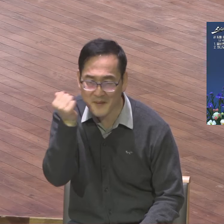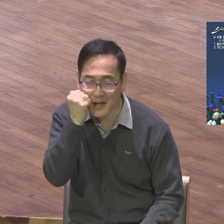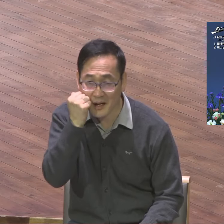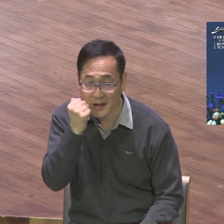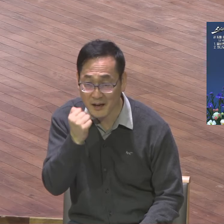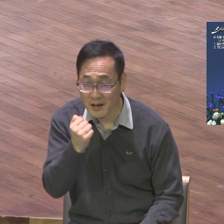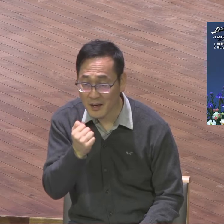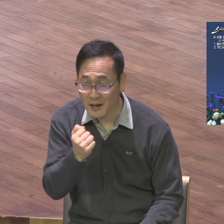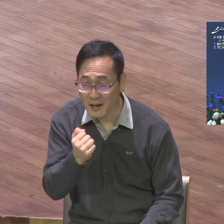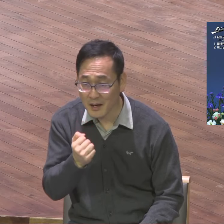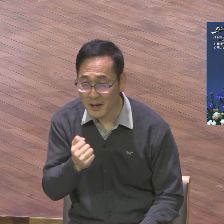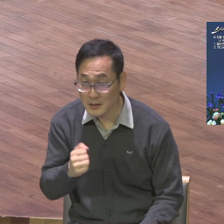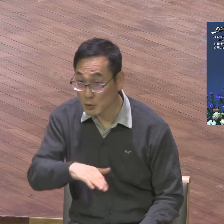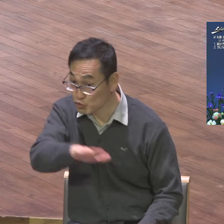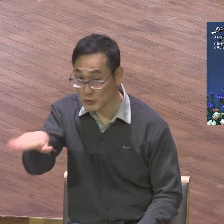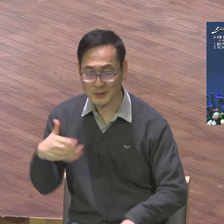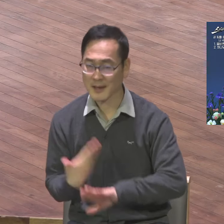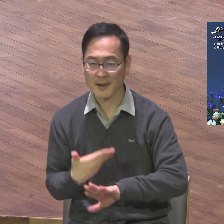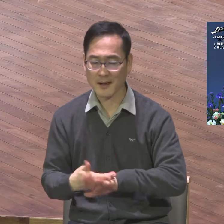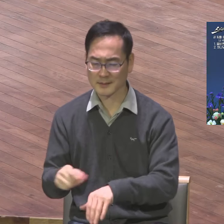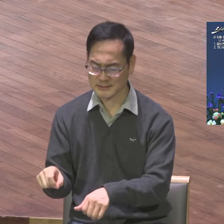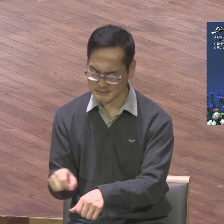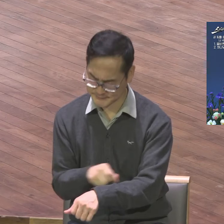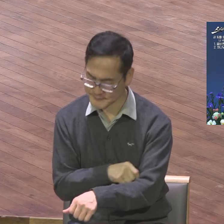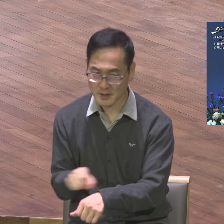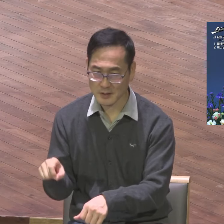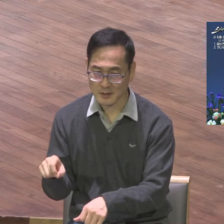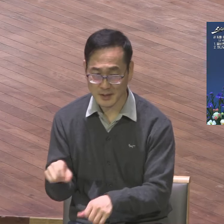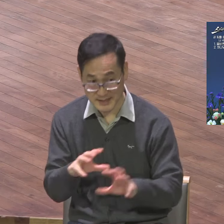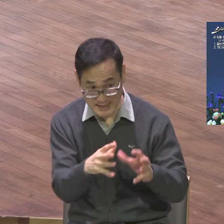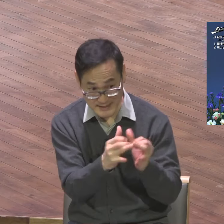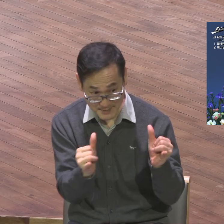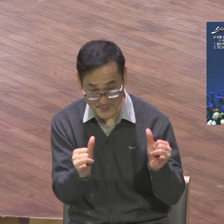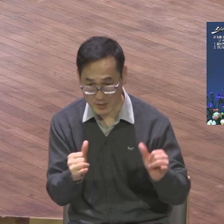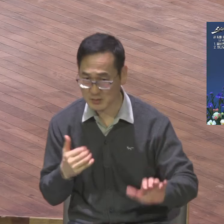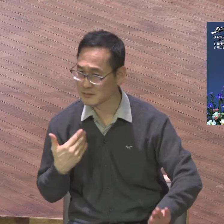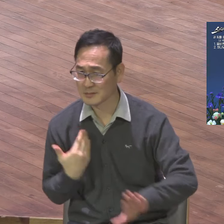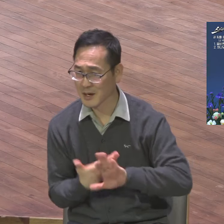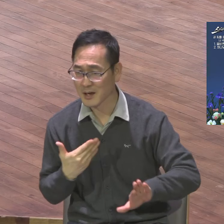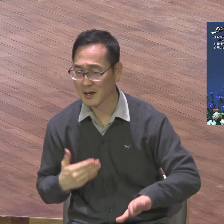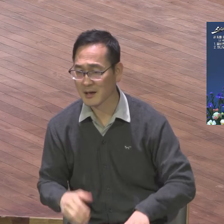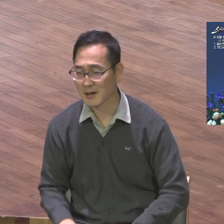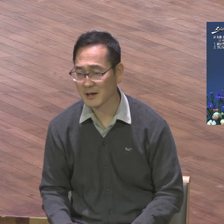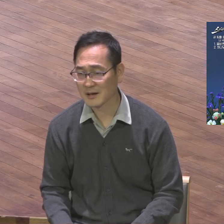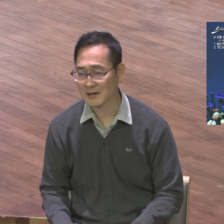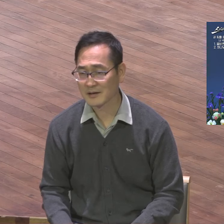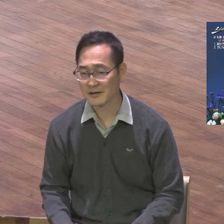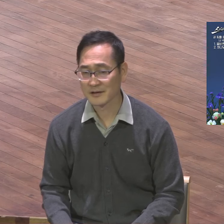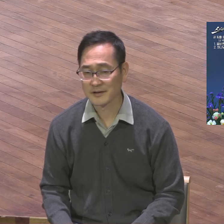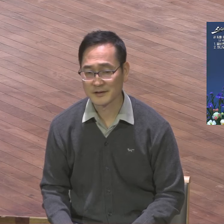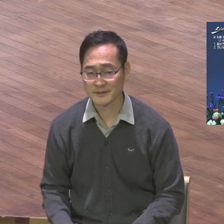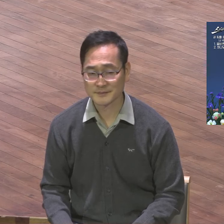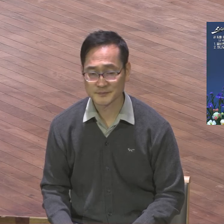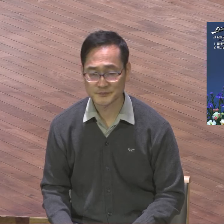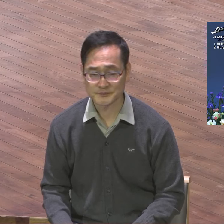세상 사람들과 다른 방식 살아야 돼요. 세상 사람들과 달라야 돼요. 종교인들과 달라야 돼요.